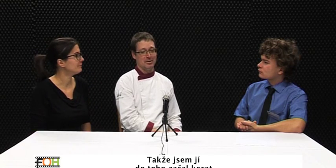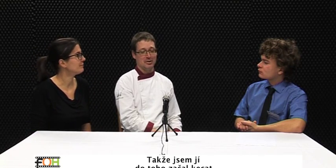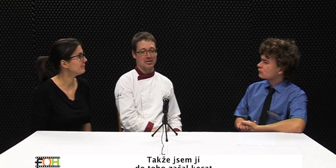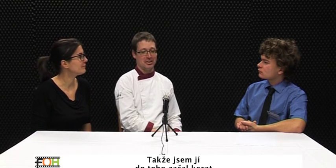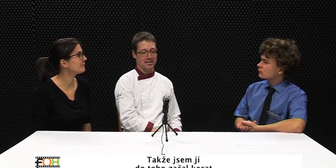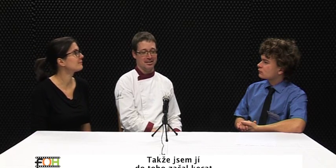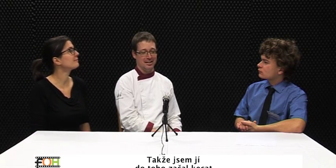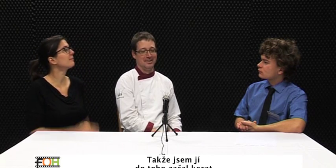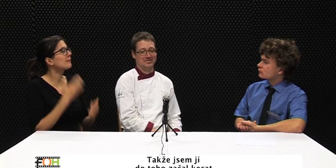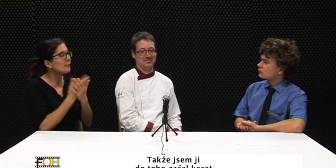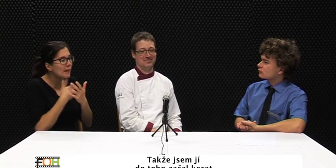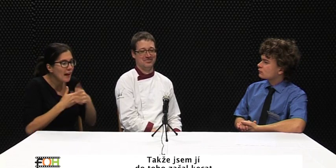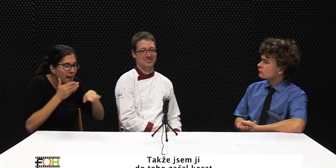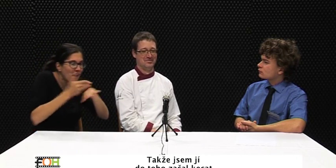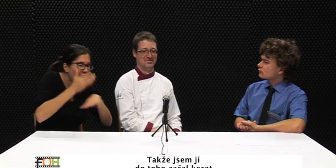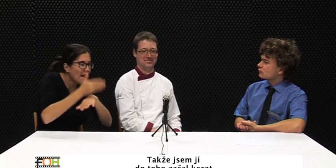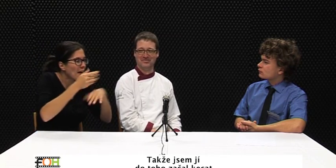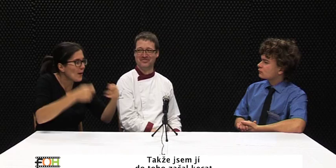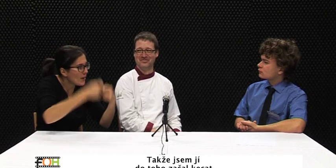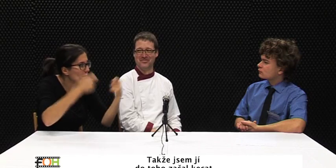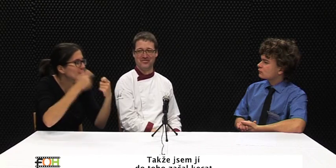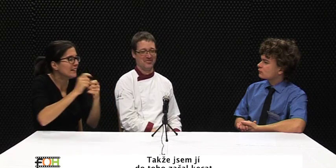Takže se mi do toho začal kecat.